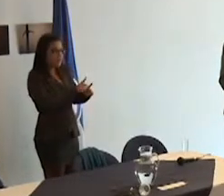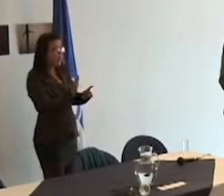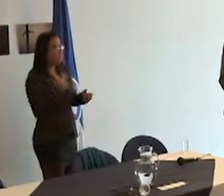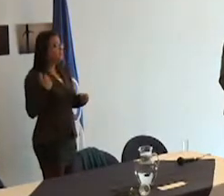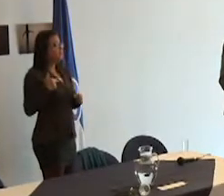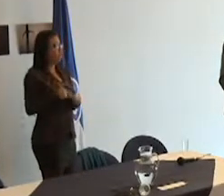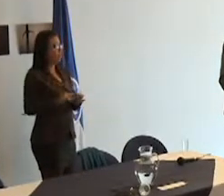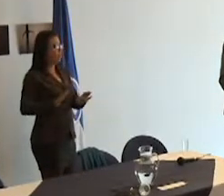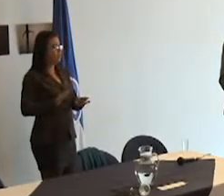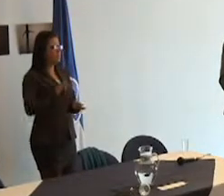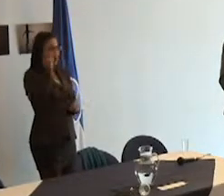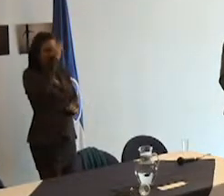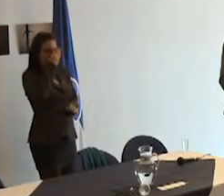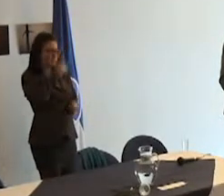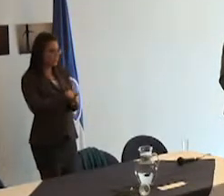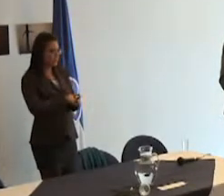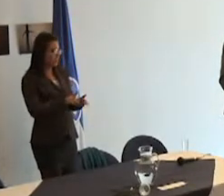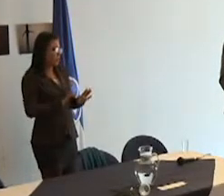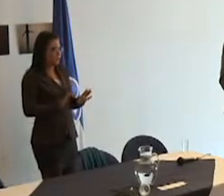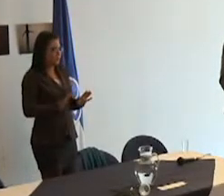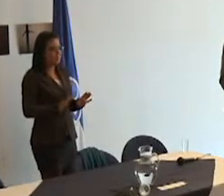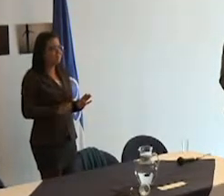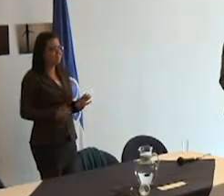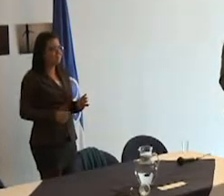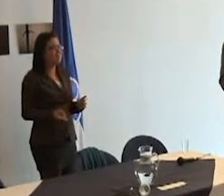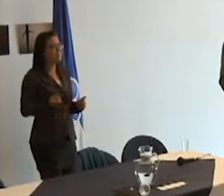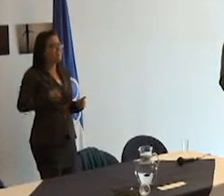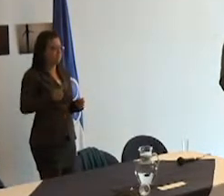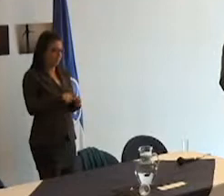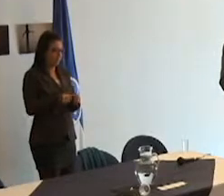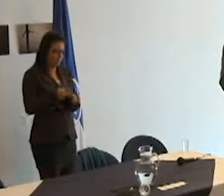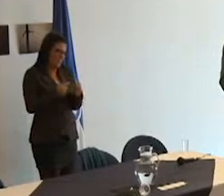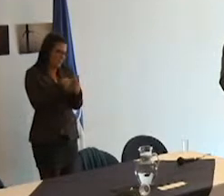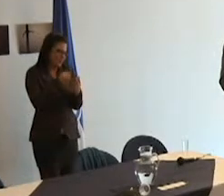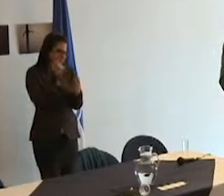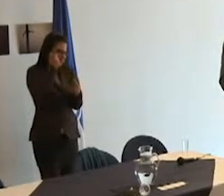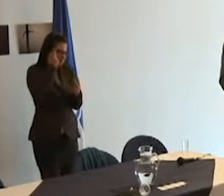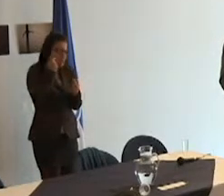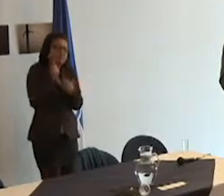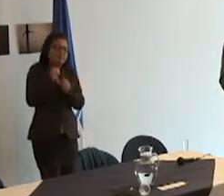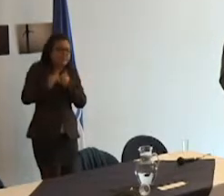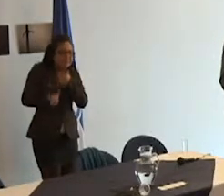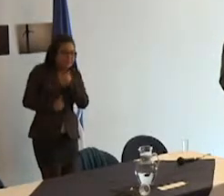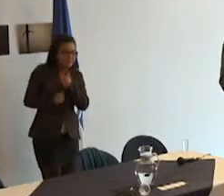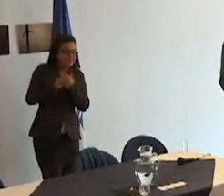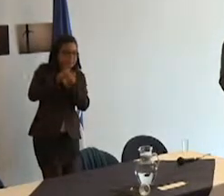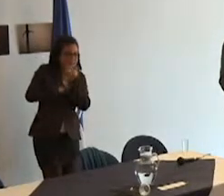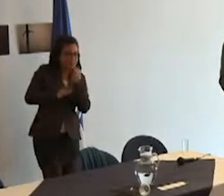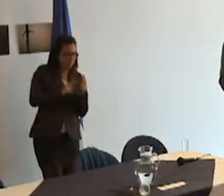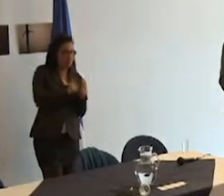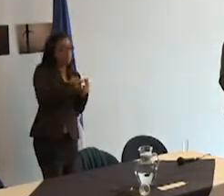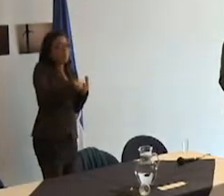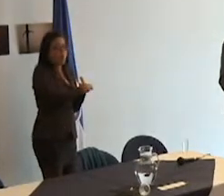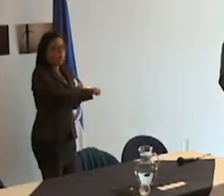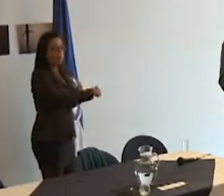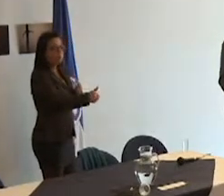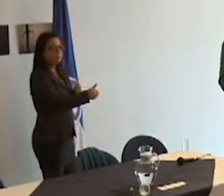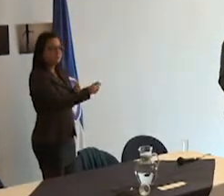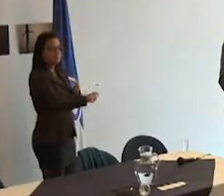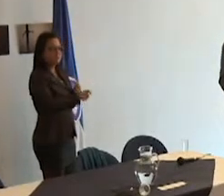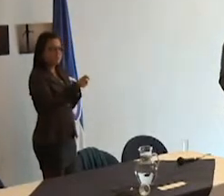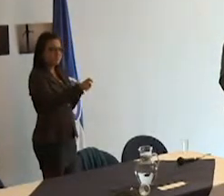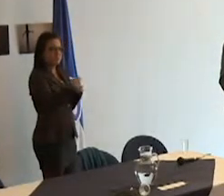indígenas y los afros, sistemáticamente subalternizados. También están los que están al lado de la